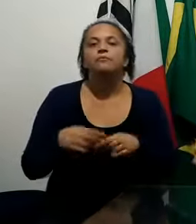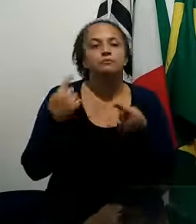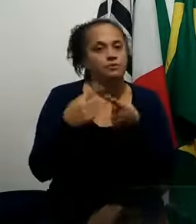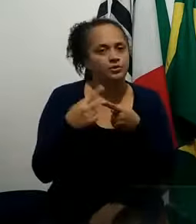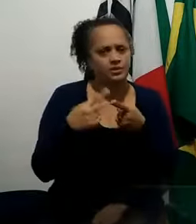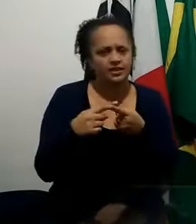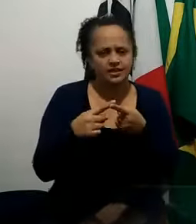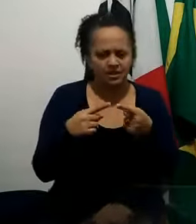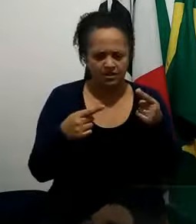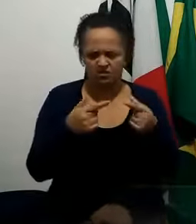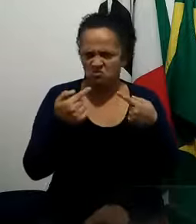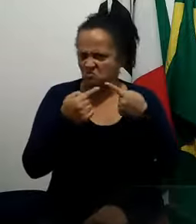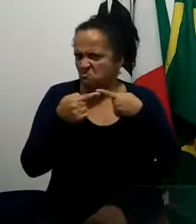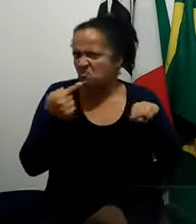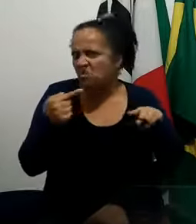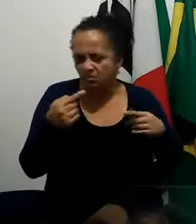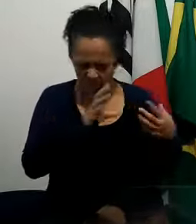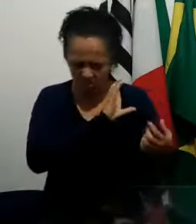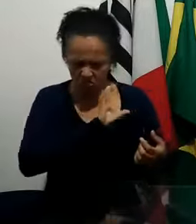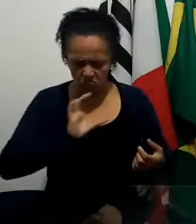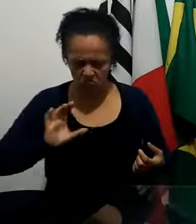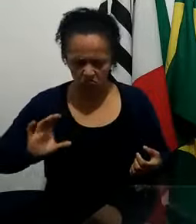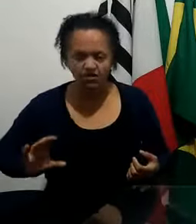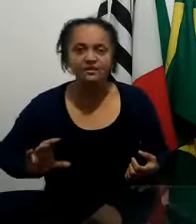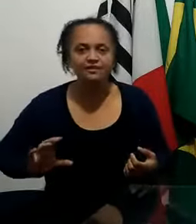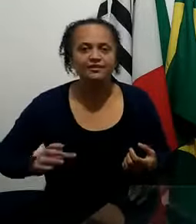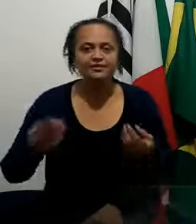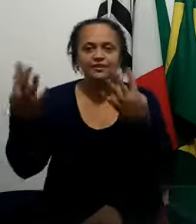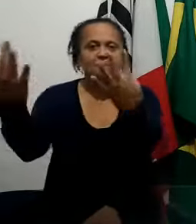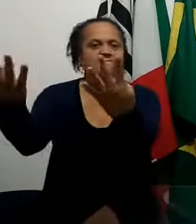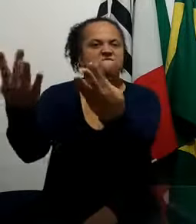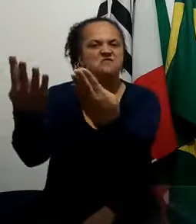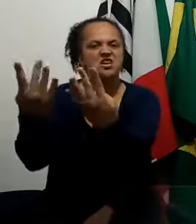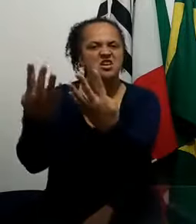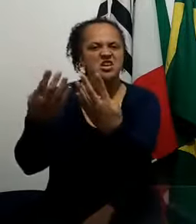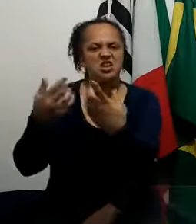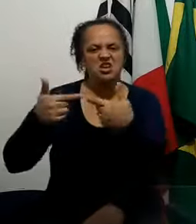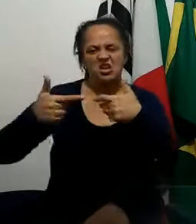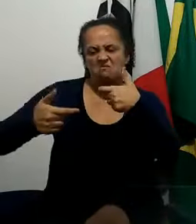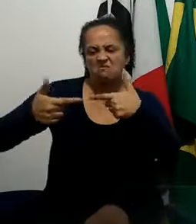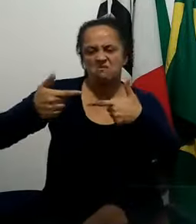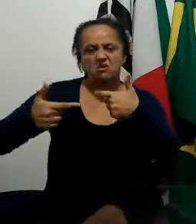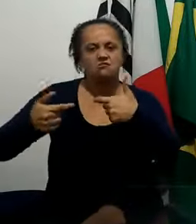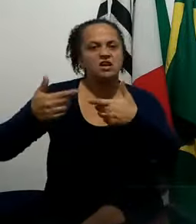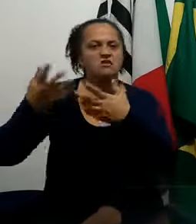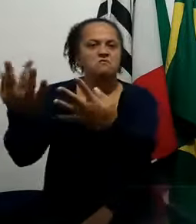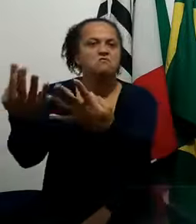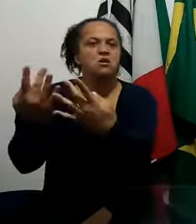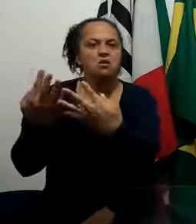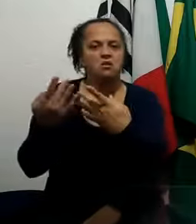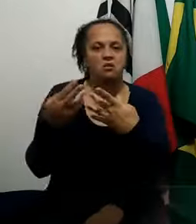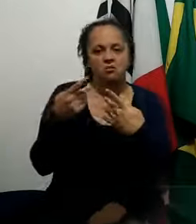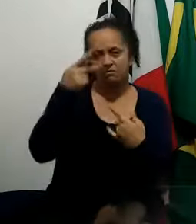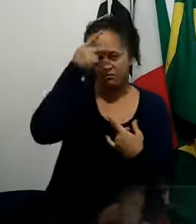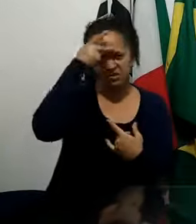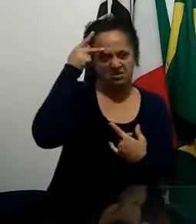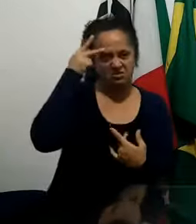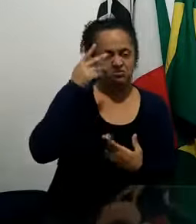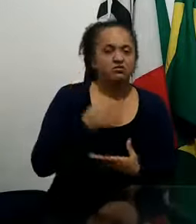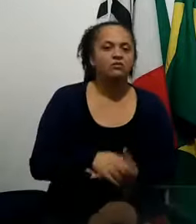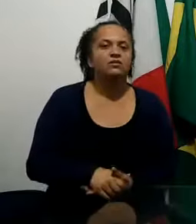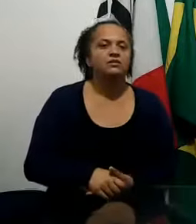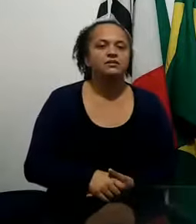e os seus exércitos virem marchando para guerrear contra Jerusalém, contra os judeus,